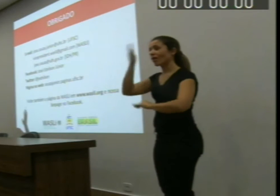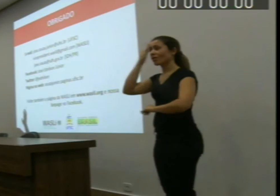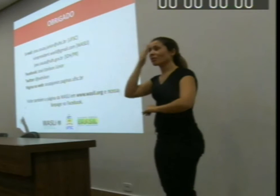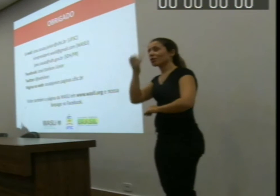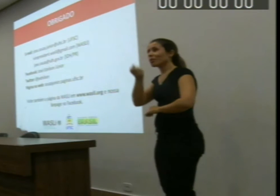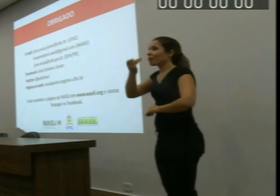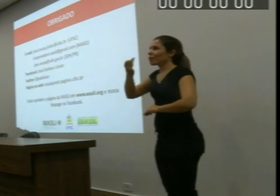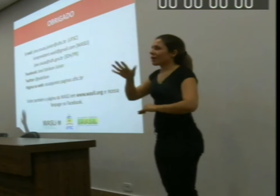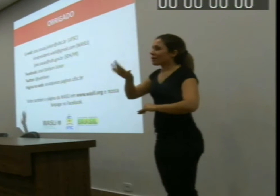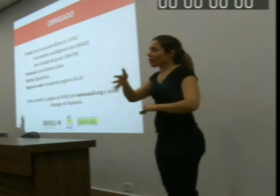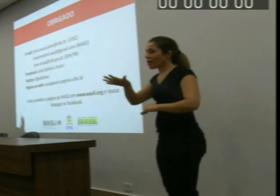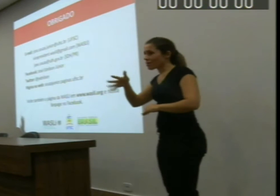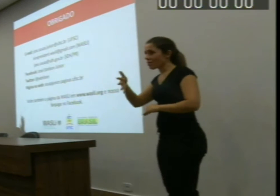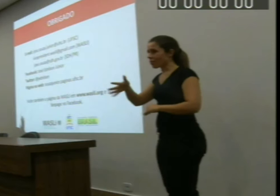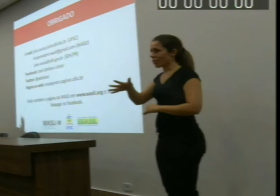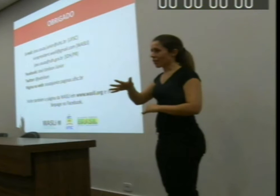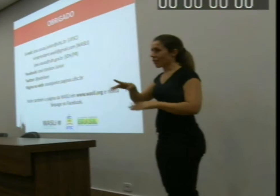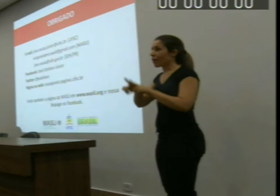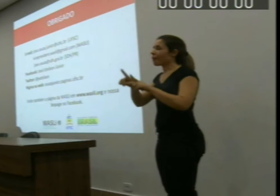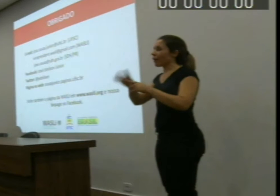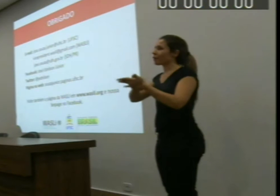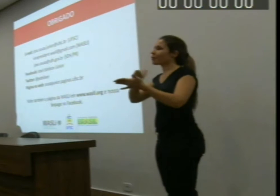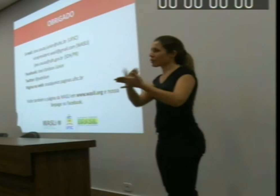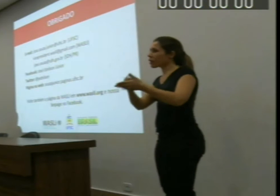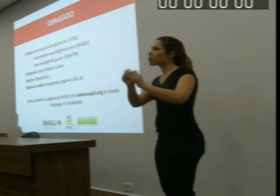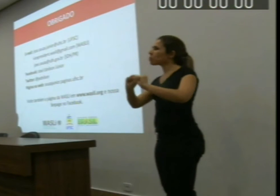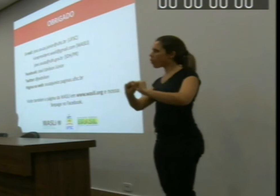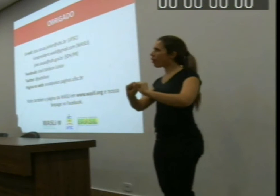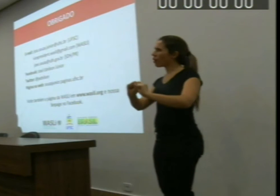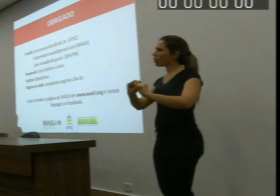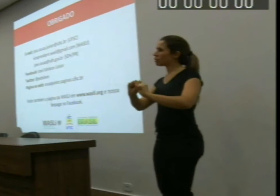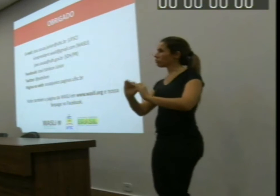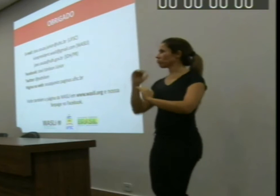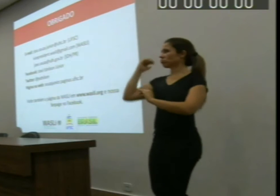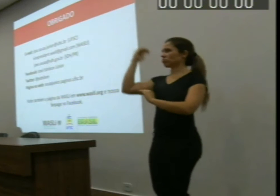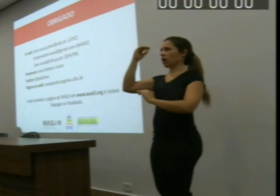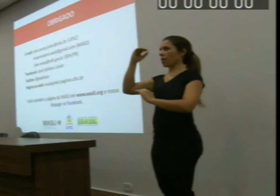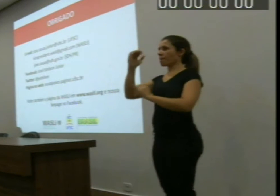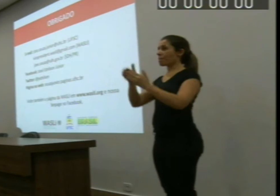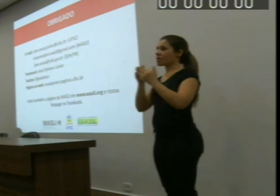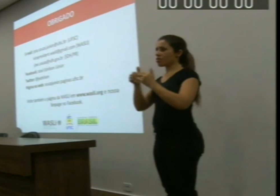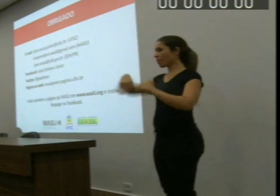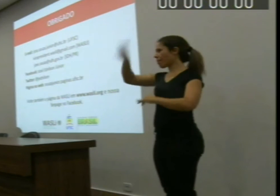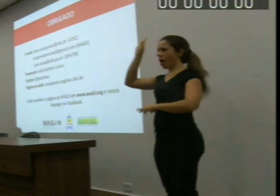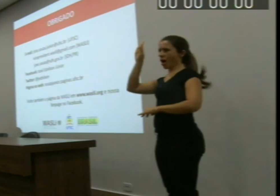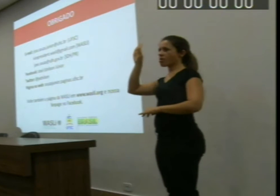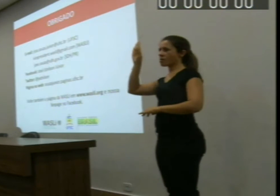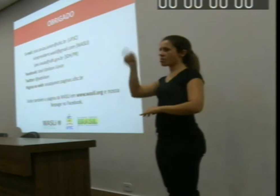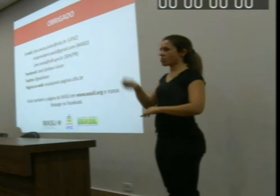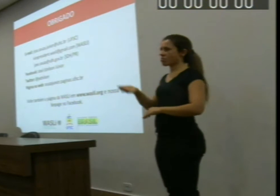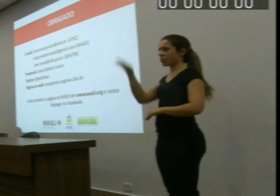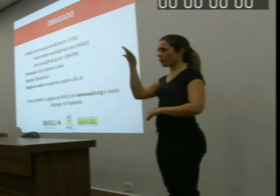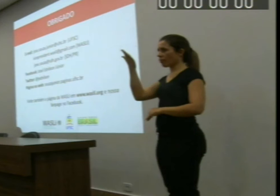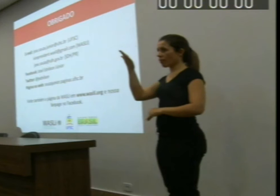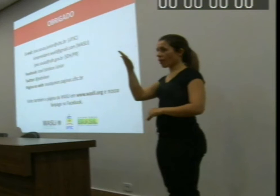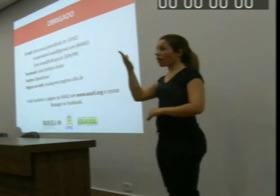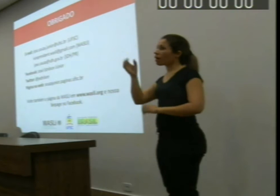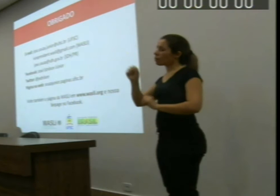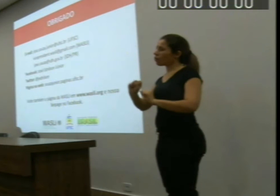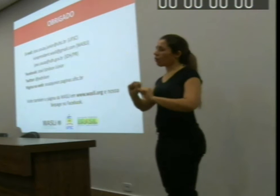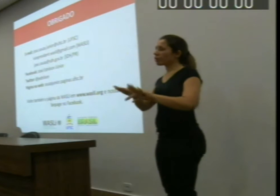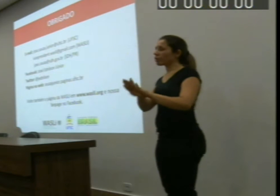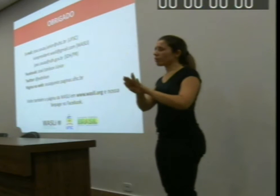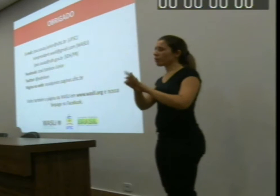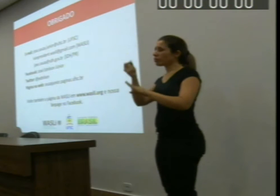preço elevar o preço como se você achar também que você quer você pode derrubar o preço e abaixar o preço para você ganhar isso é livre